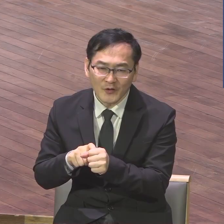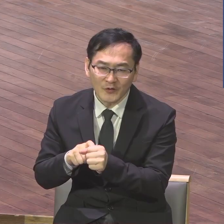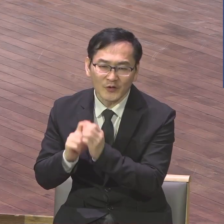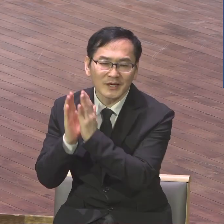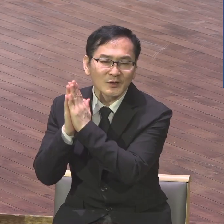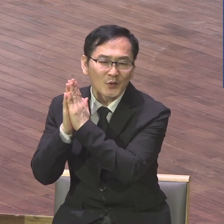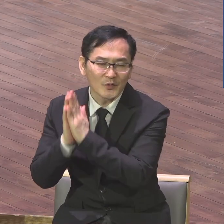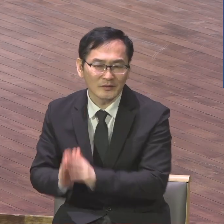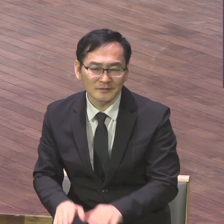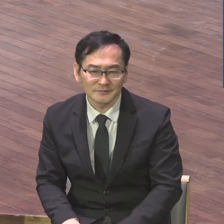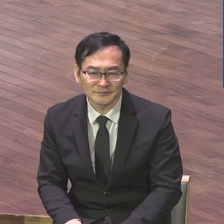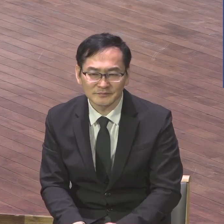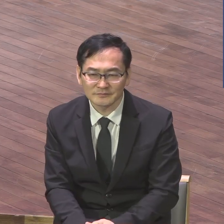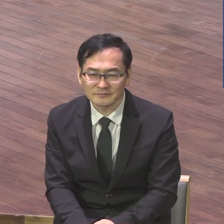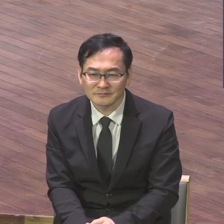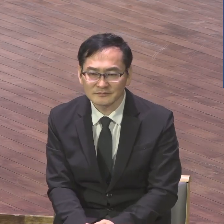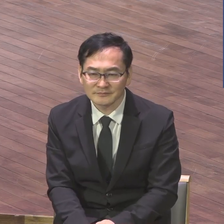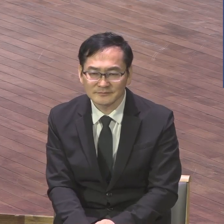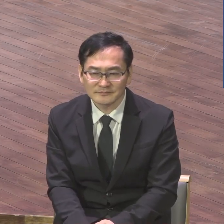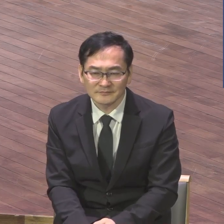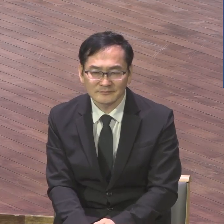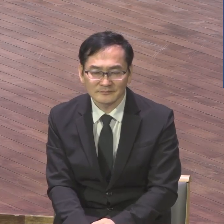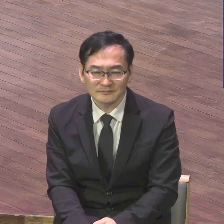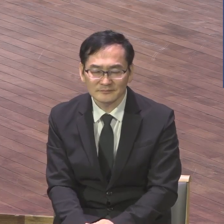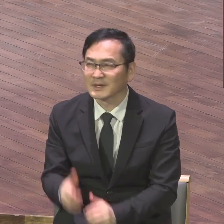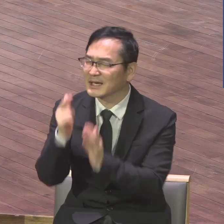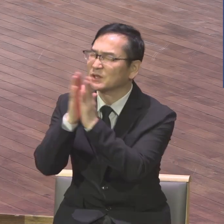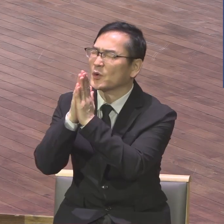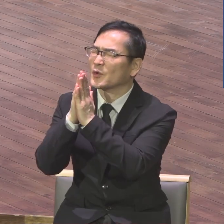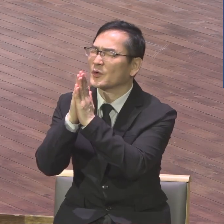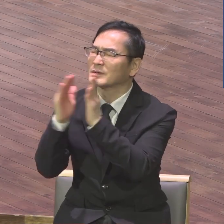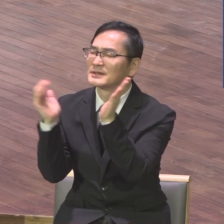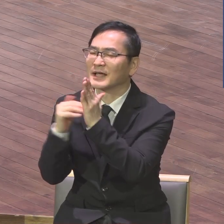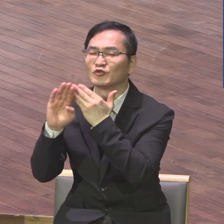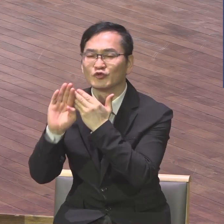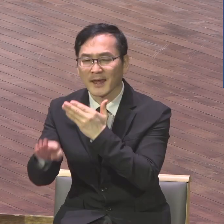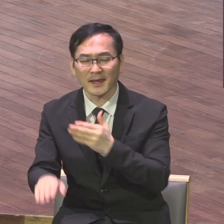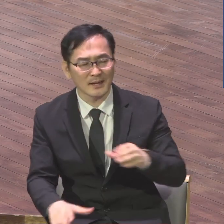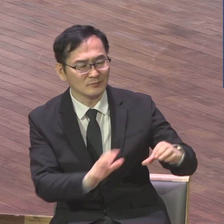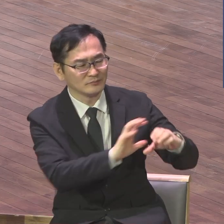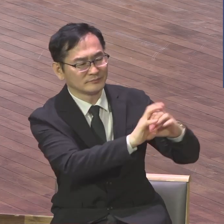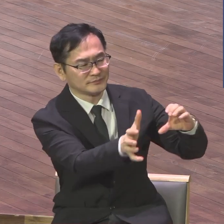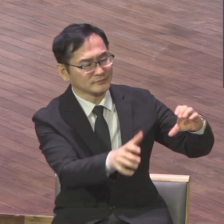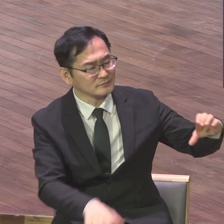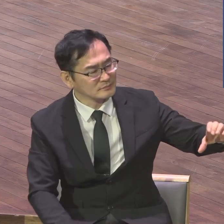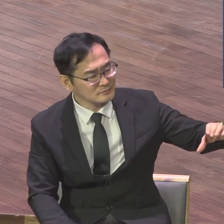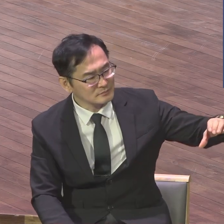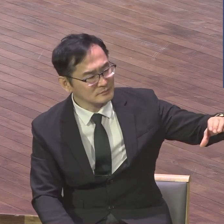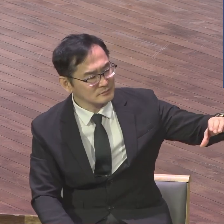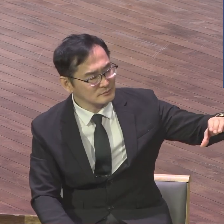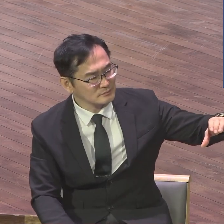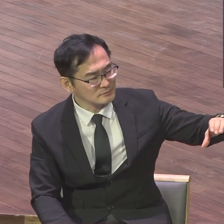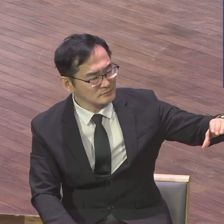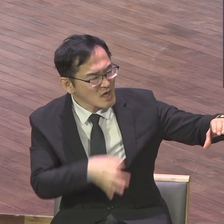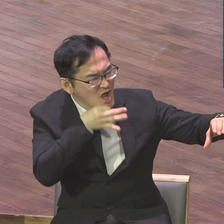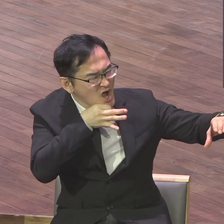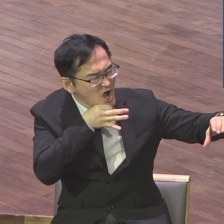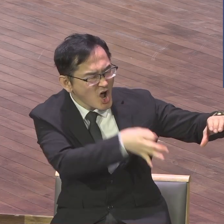말씀입니다. 예수님은 기도를 마치자마자 무덤을 향해서 큰 소리로